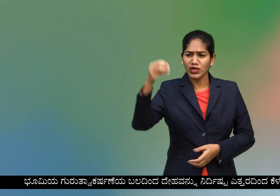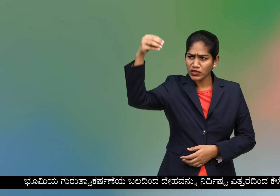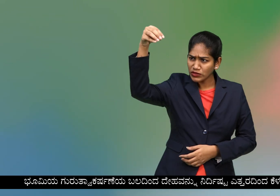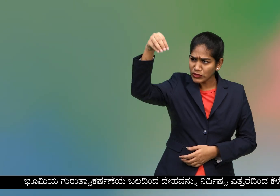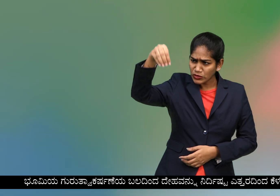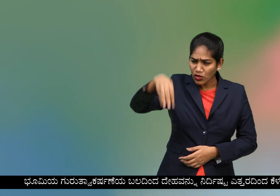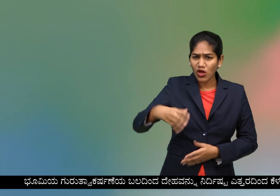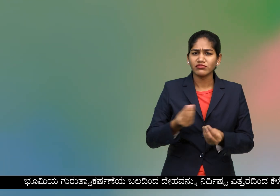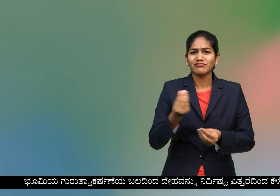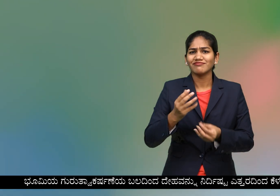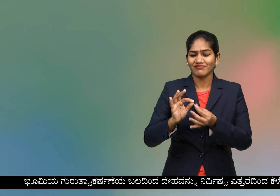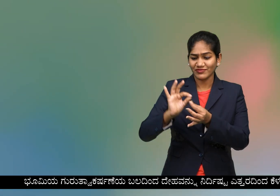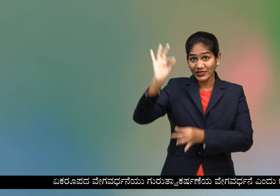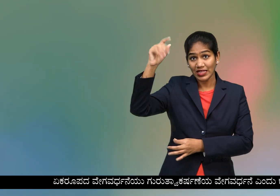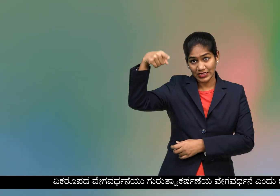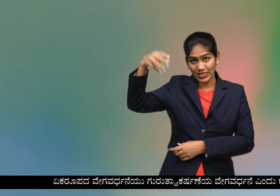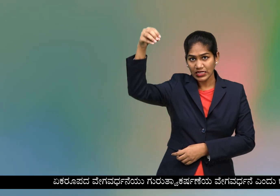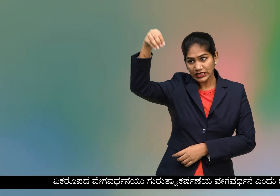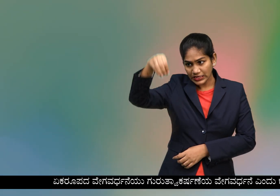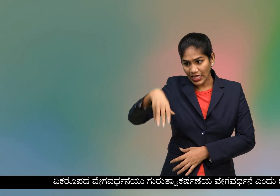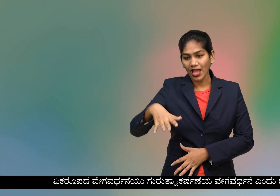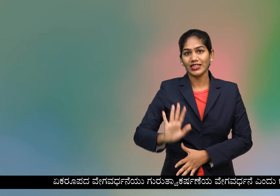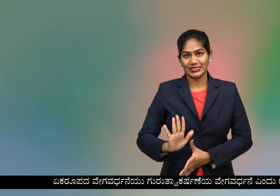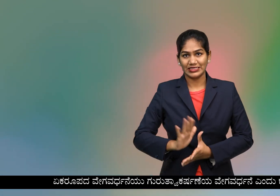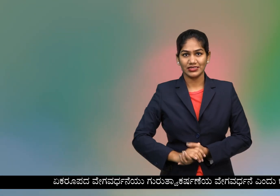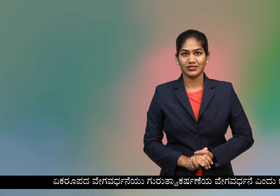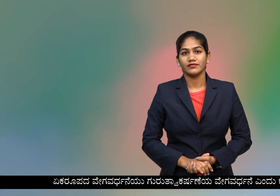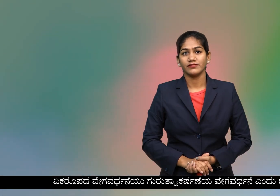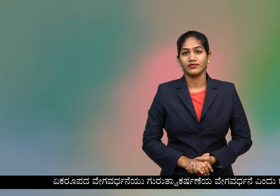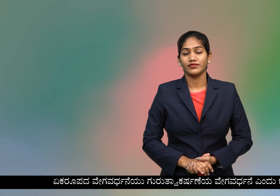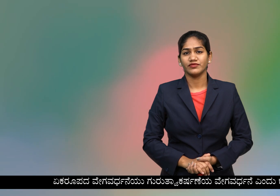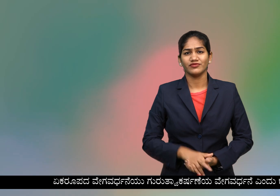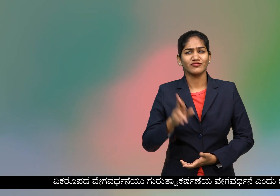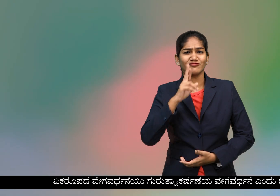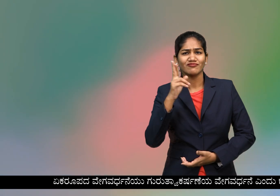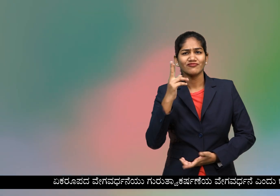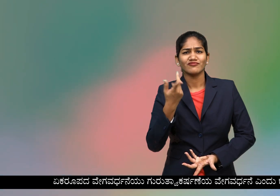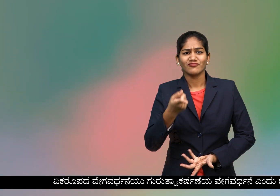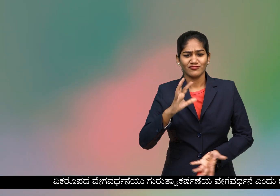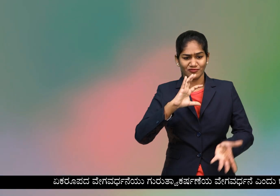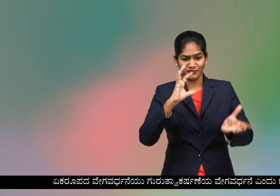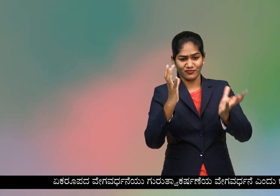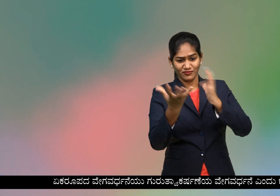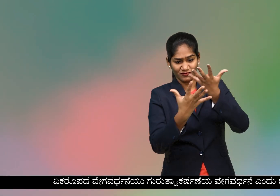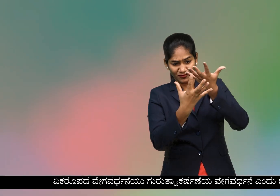ಇಳಿಸಿದಾಗ ಉಂಟಾಗುವ ಏಕರೂಪದ ವೇಗವರ್ಧನೆಯು ಗುರುತ್ವಾಕರ್ಷಣೆಯ ವೇಗವರ್ಧನೆ ಎಂದು ಕರೆಯಲ್ಪಡುತ್ತದೆ.